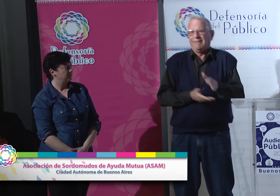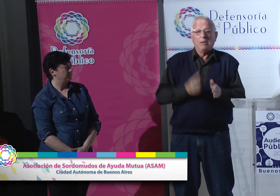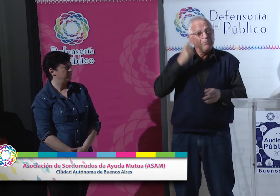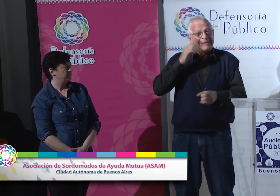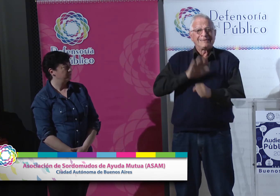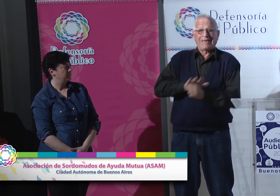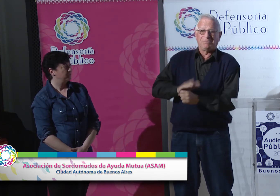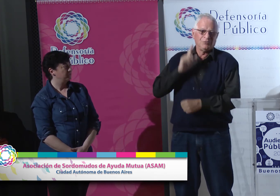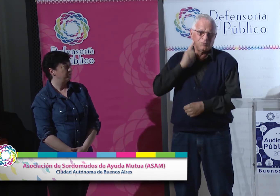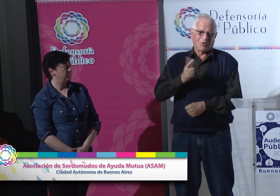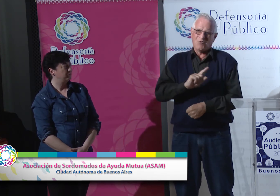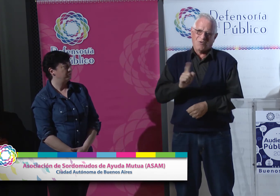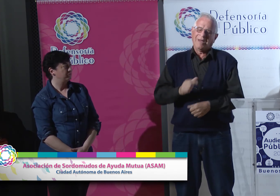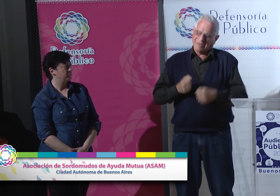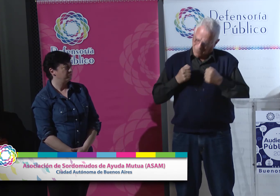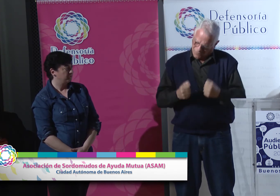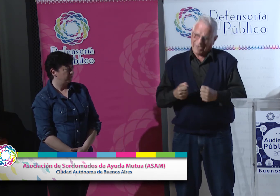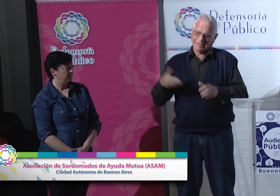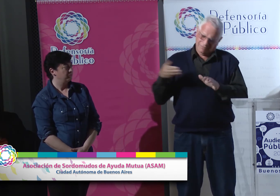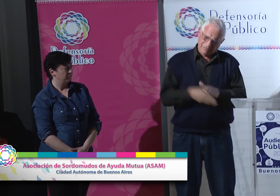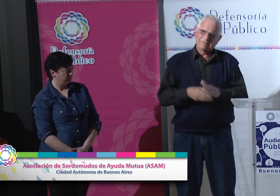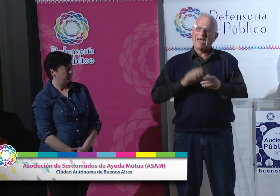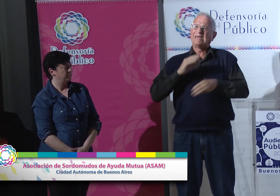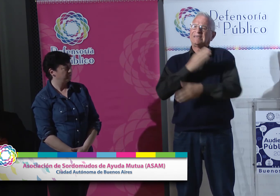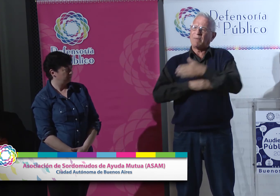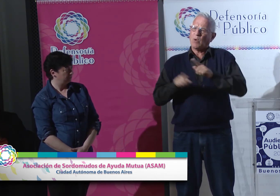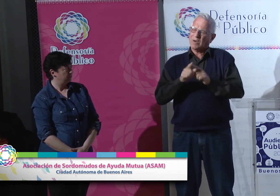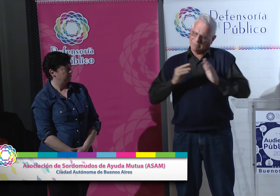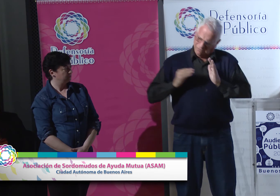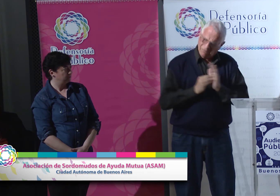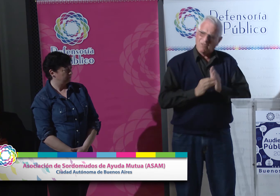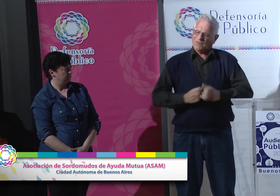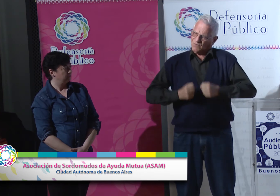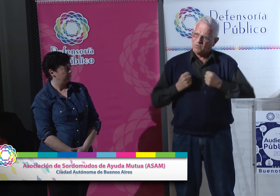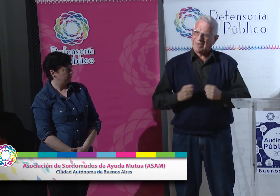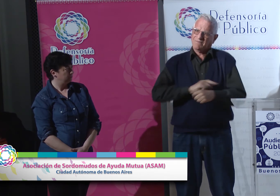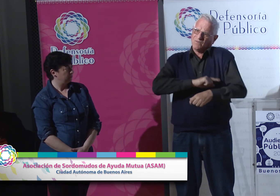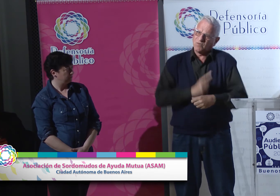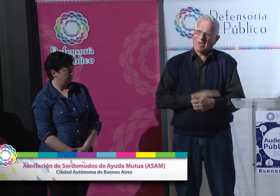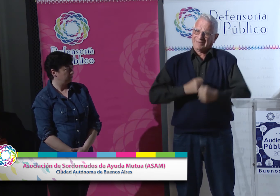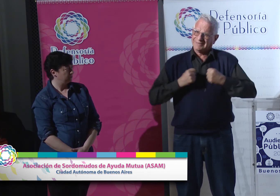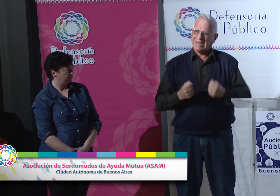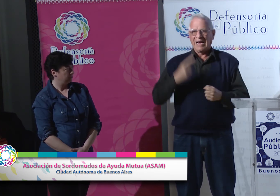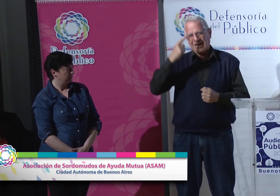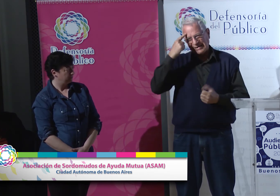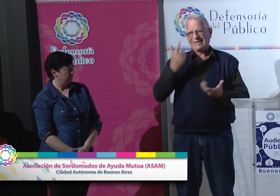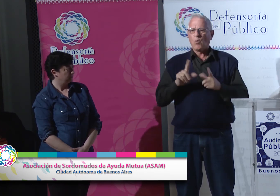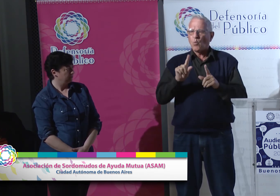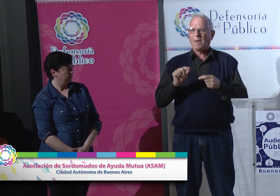nosotros creemos que no se no se tape a las personas sordas que no se las den y greg que queremos que haya fuerza